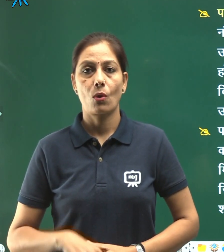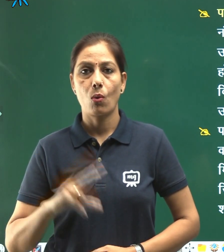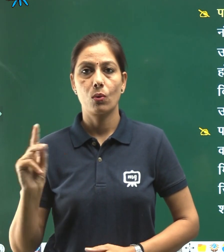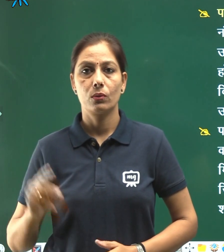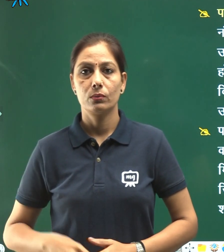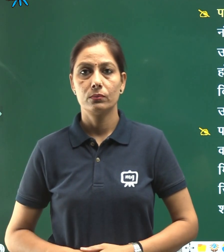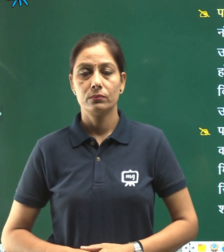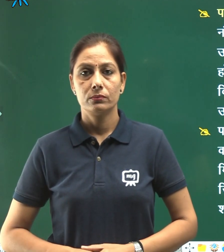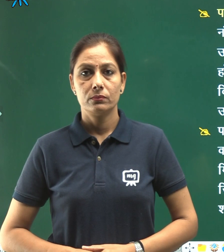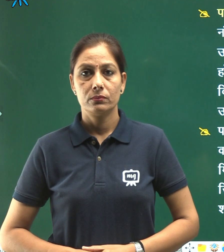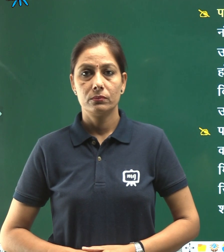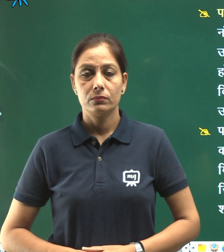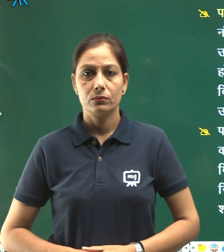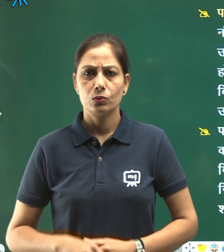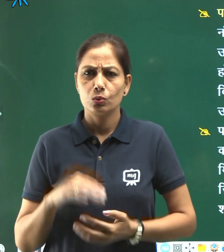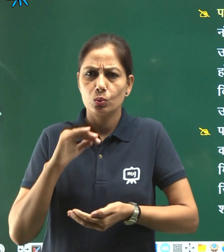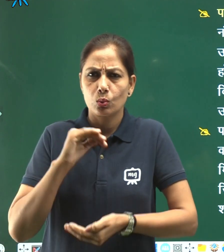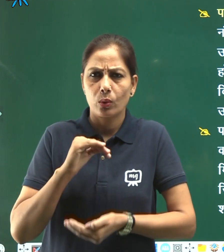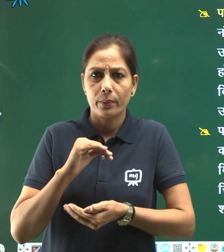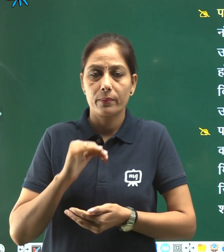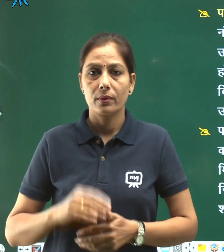और बचपन में